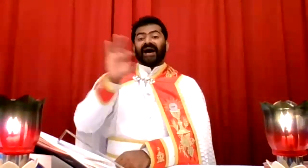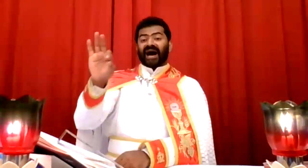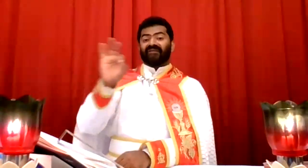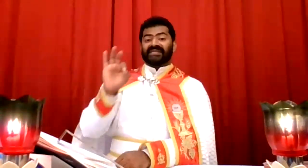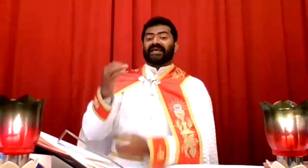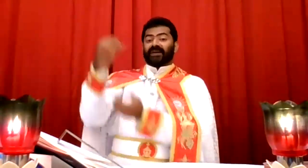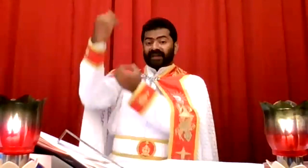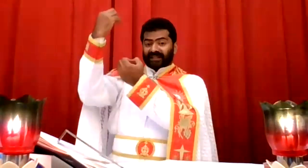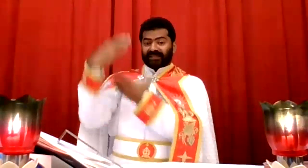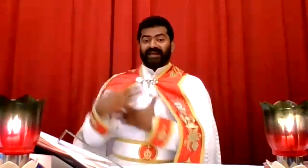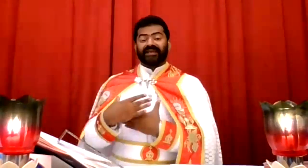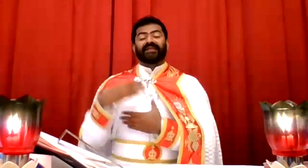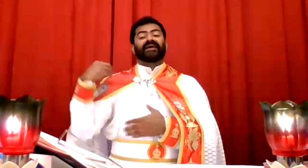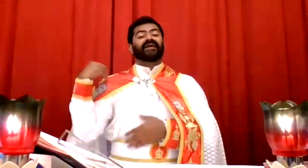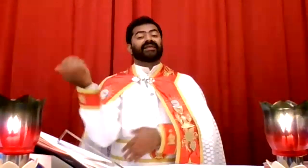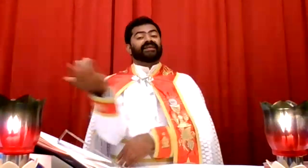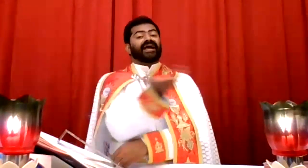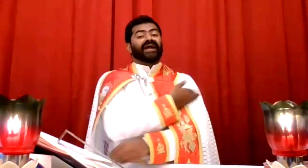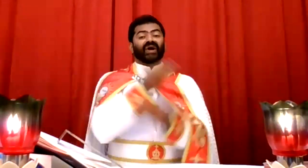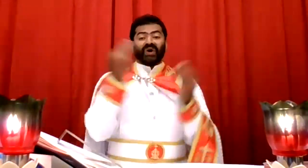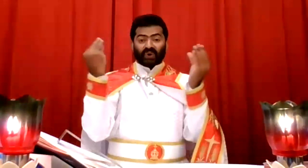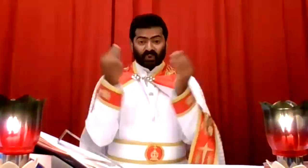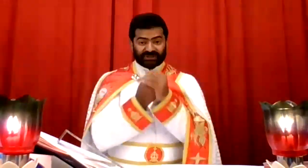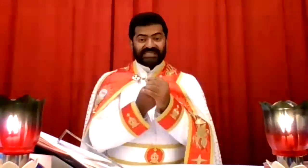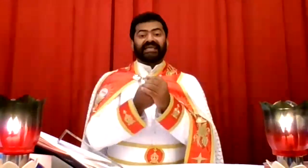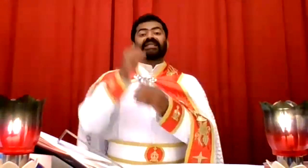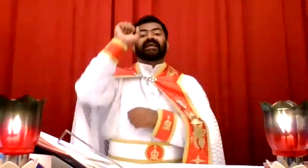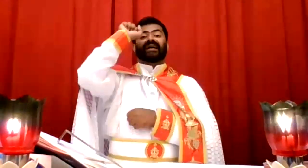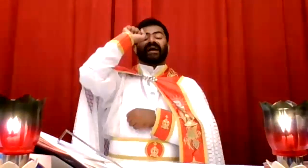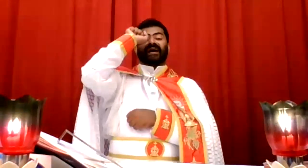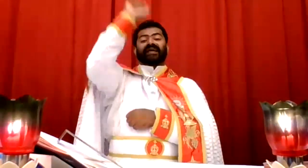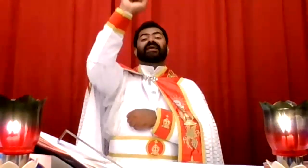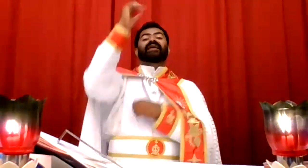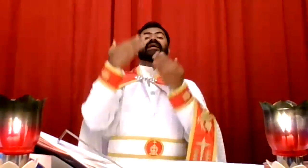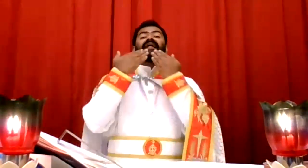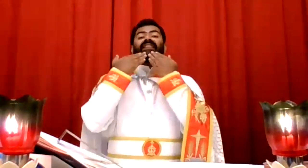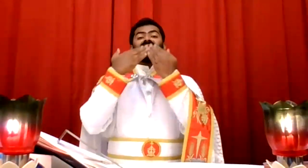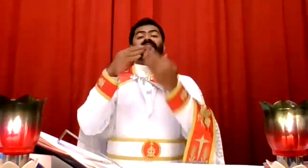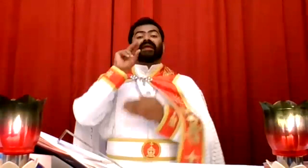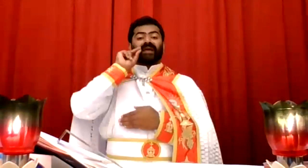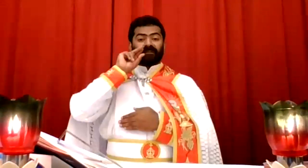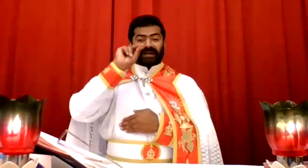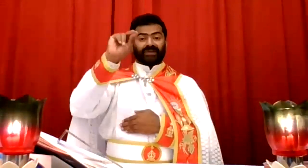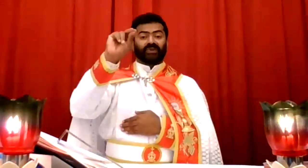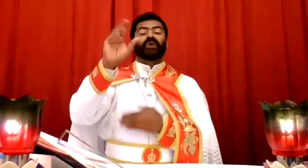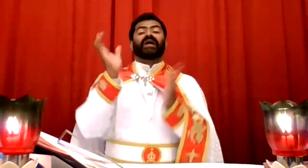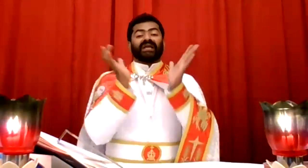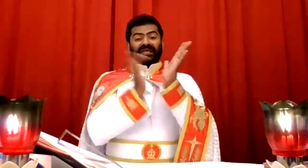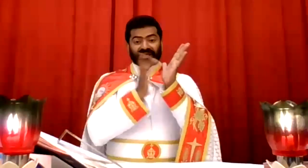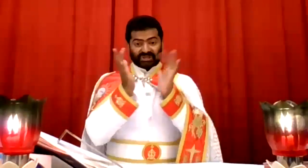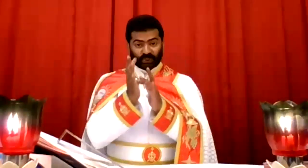ഞങ്ങൾക്ക് അവസരം നൽകിയതിന് ഞങ്ങൾ ഒന്നിച്ചേർന്ന് അങ്ങേക്ക് നന്ദി